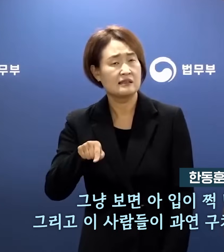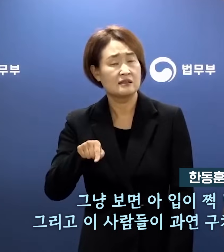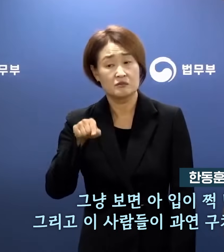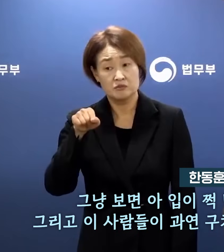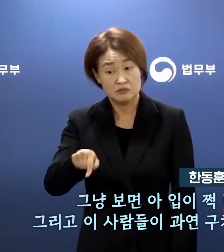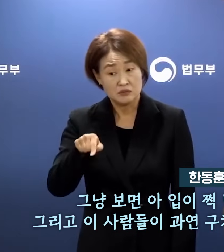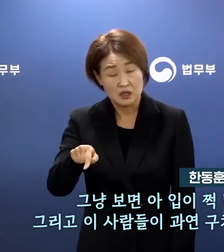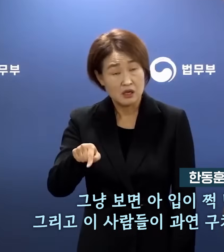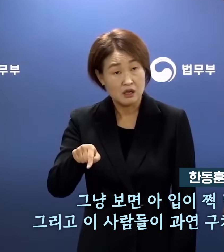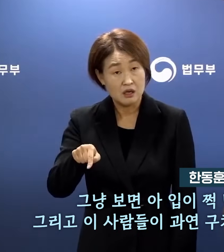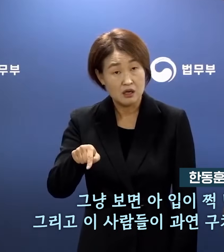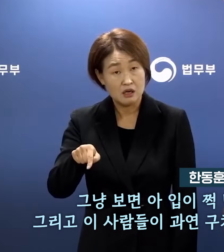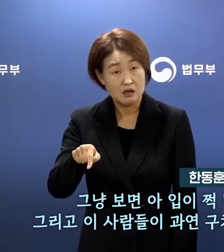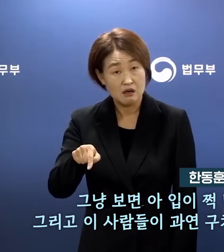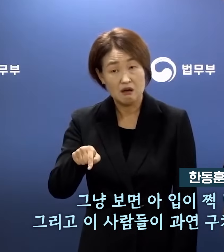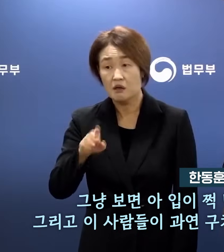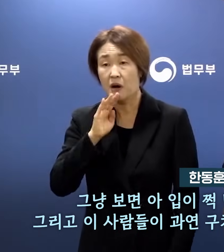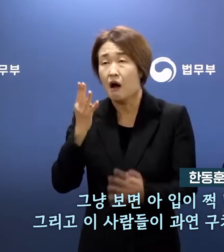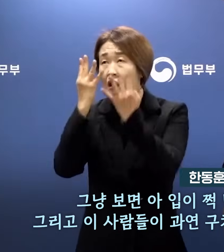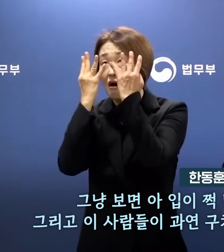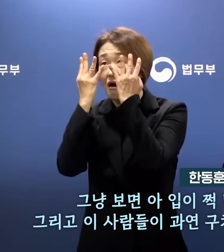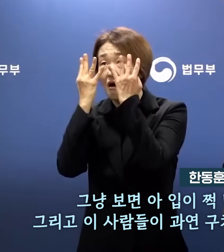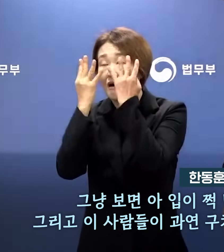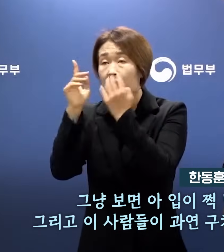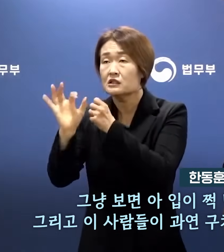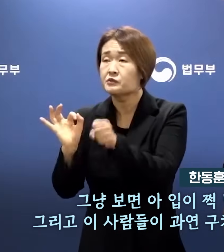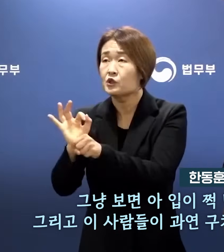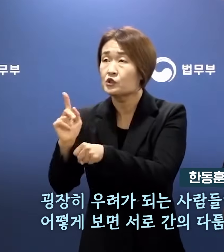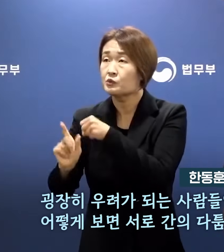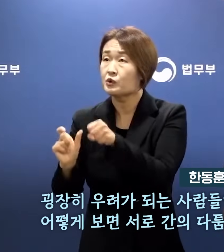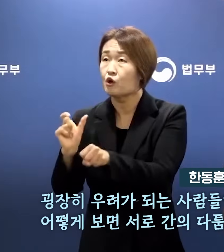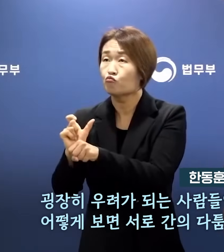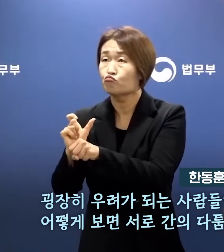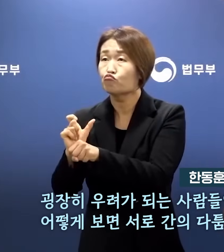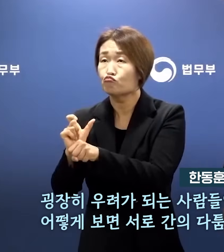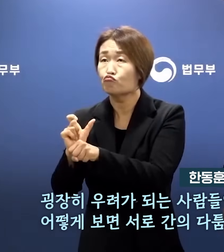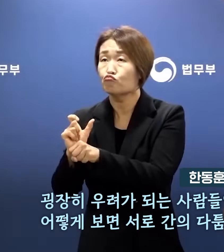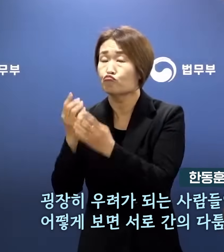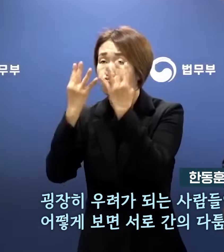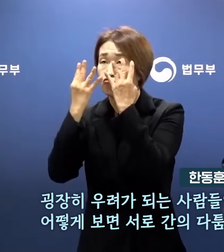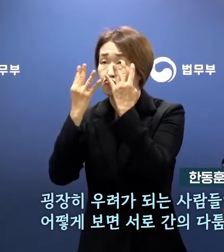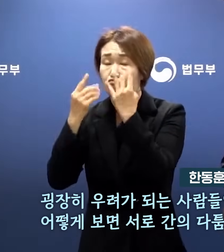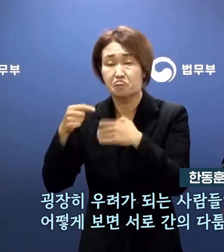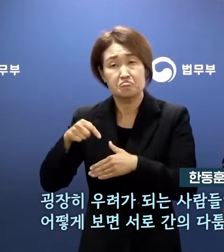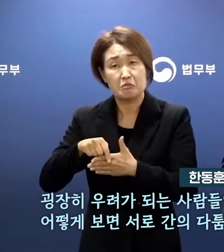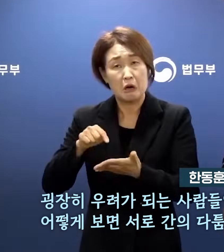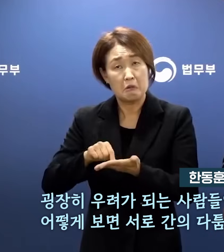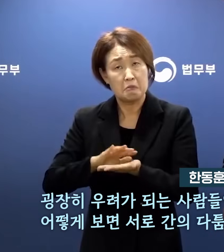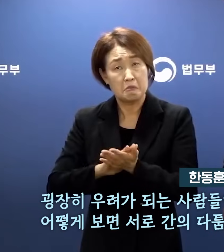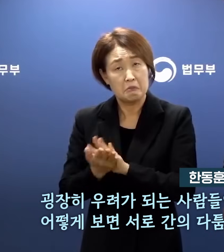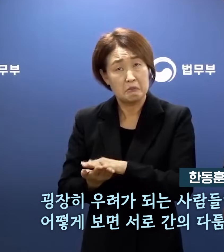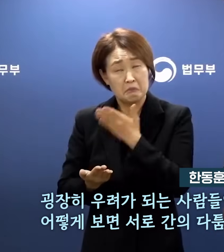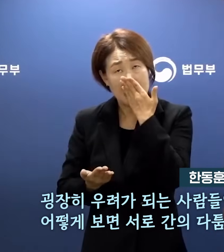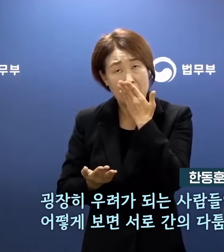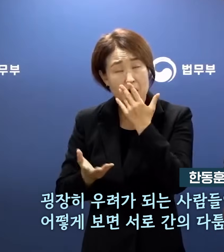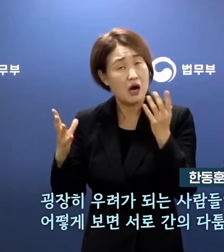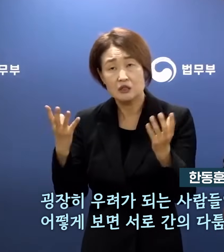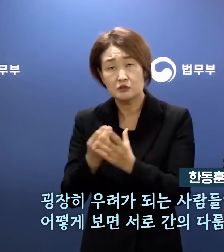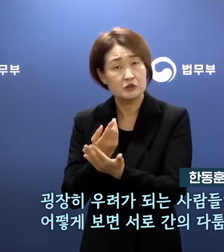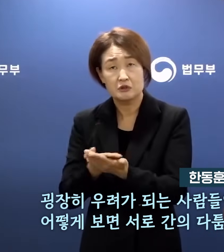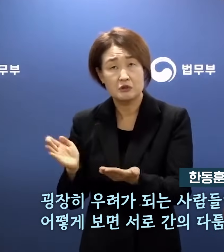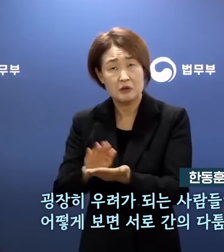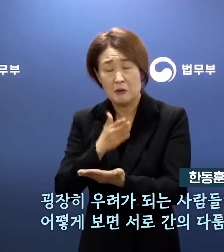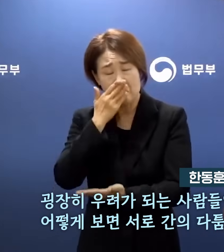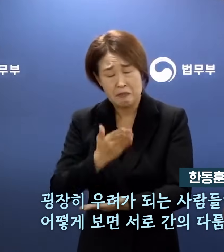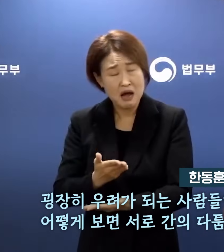과연 구치소에서 한 10년, 15년 있었다고 해서 달라질까에 대해서 굉장히 우려가 되는 사람들인 것이죠.